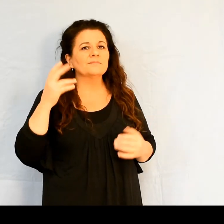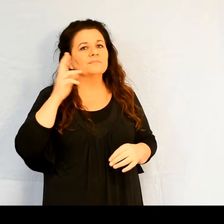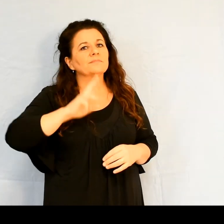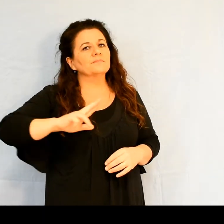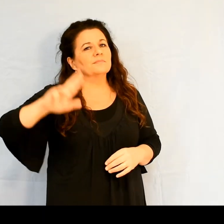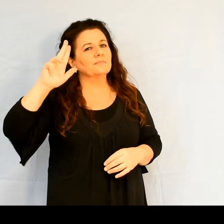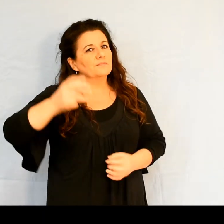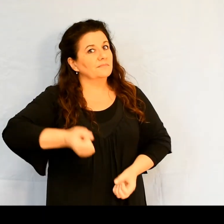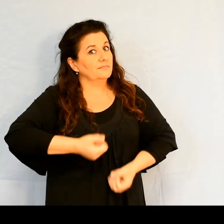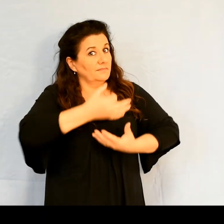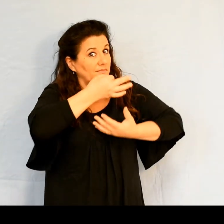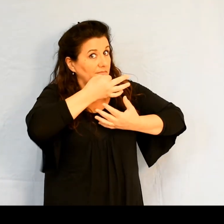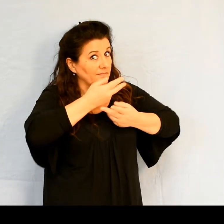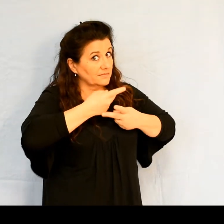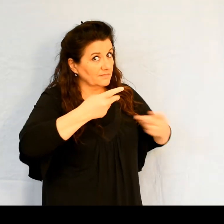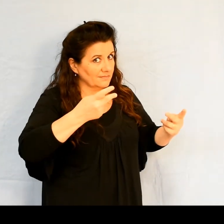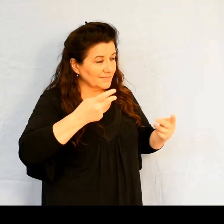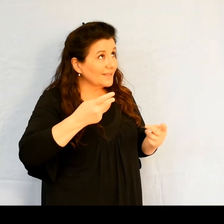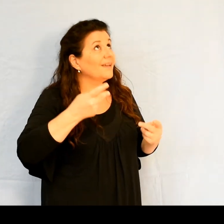Telle sera ta descendance.